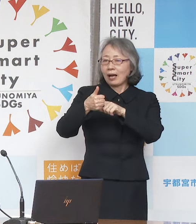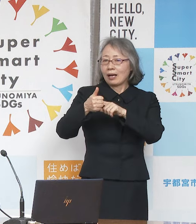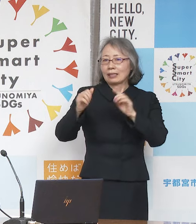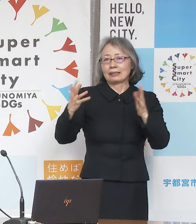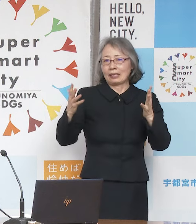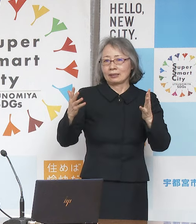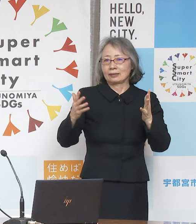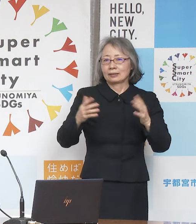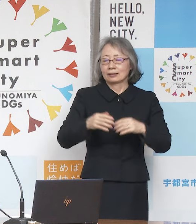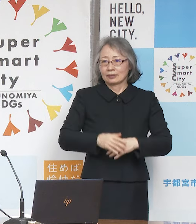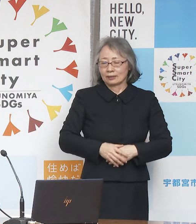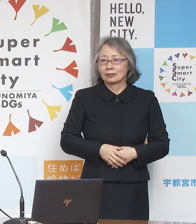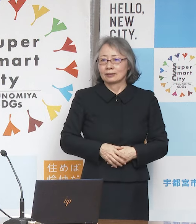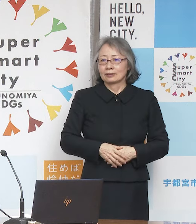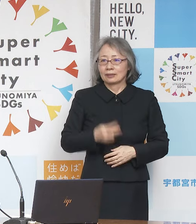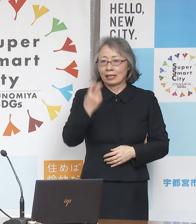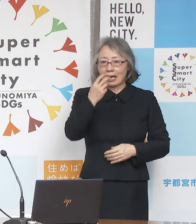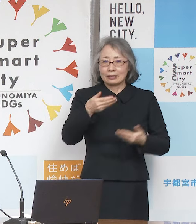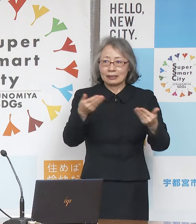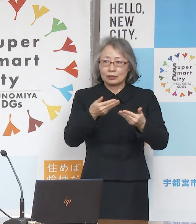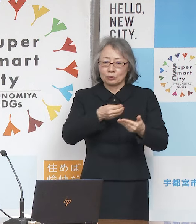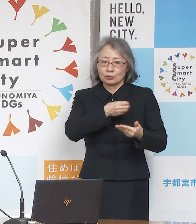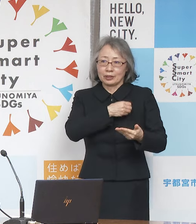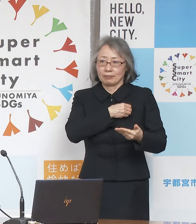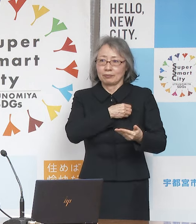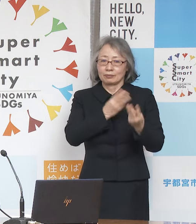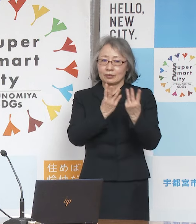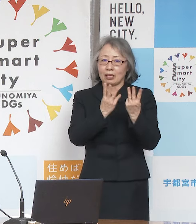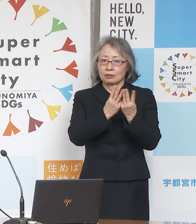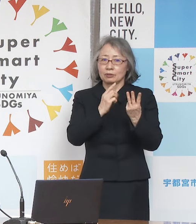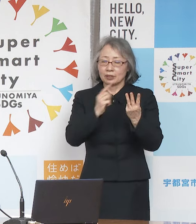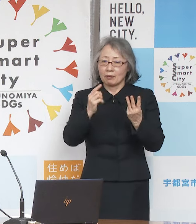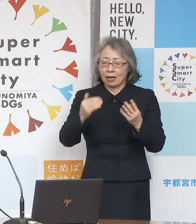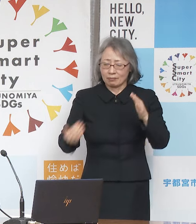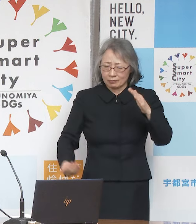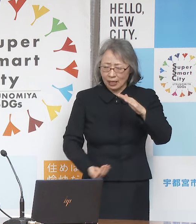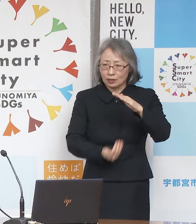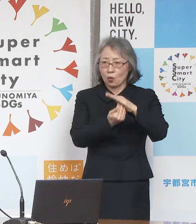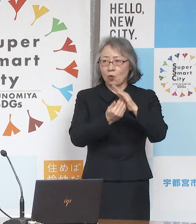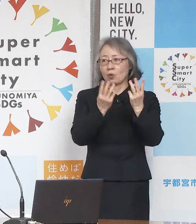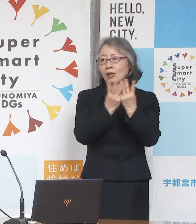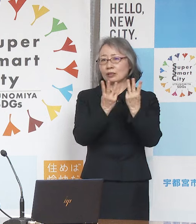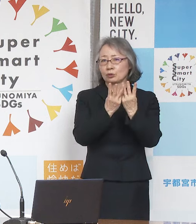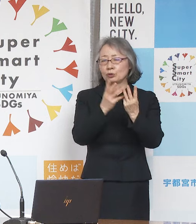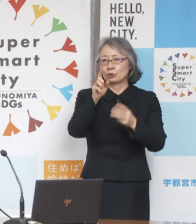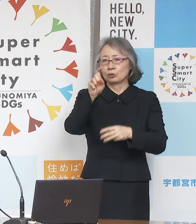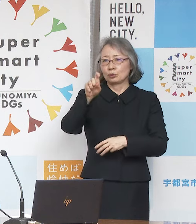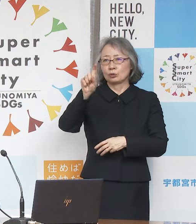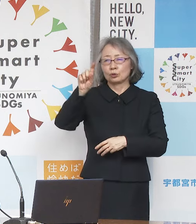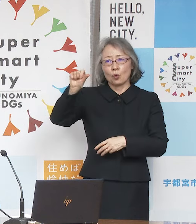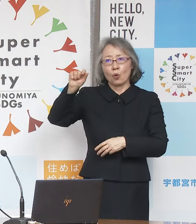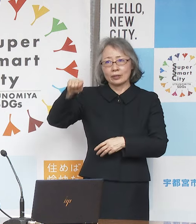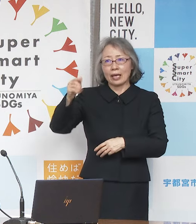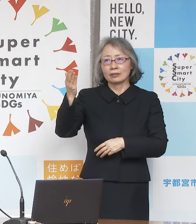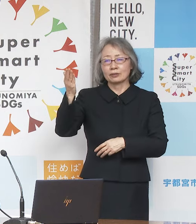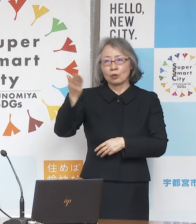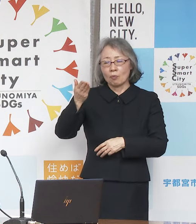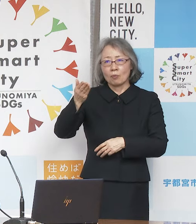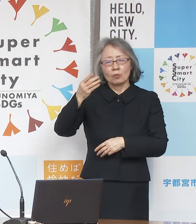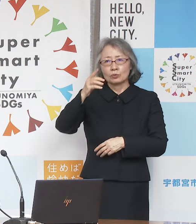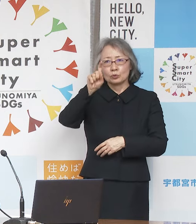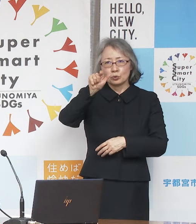はしませんでしたがえ管理職全体ではま過去最高となる15.4と